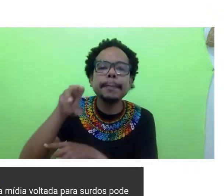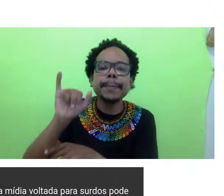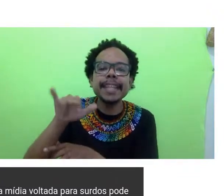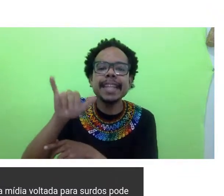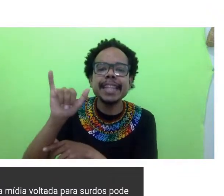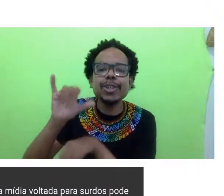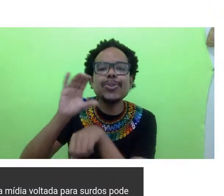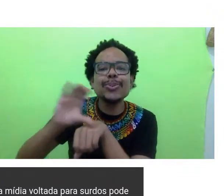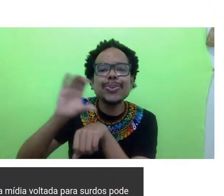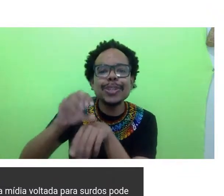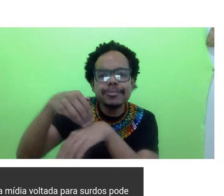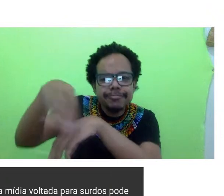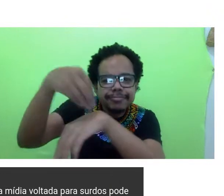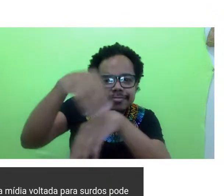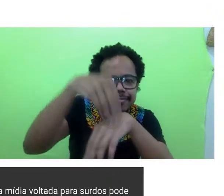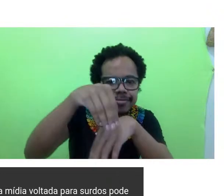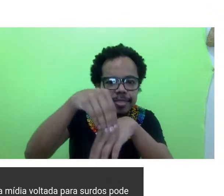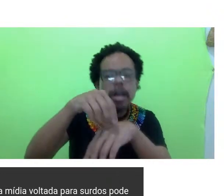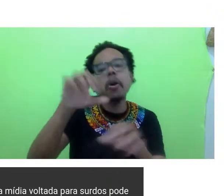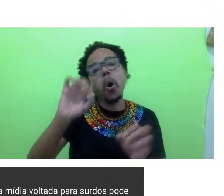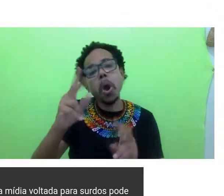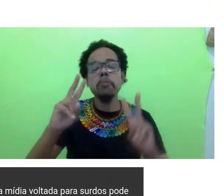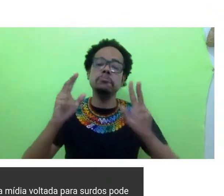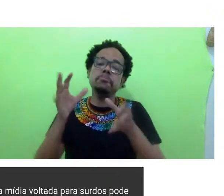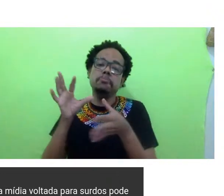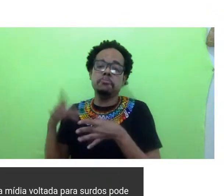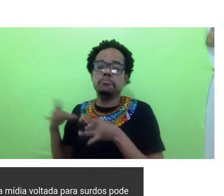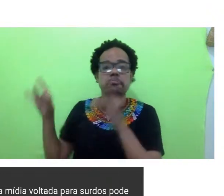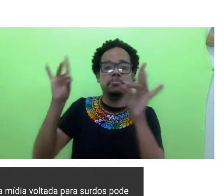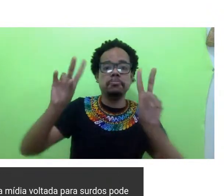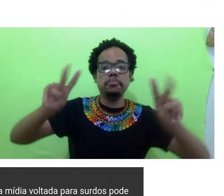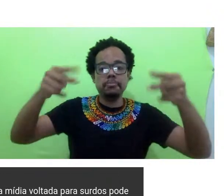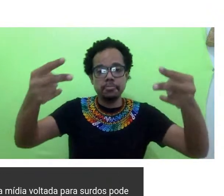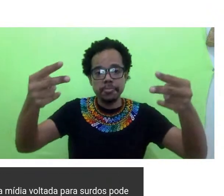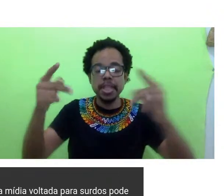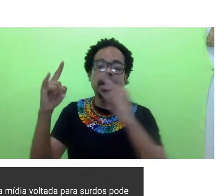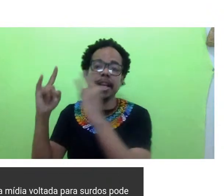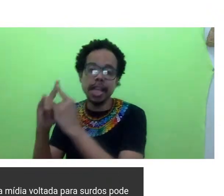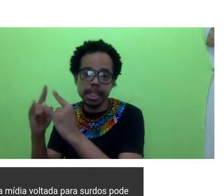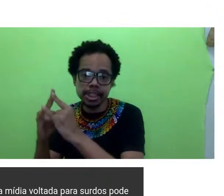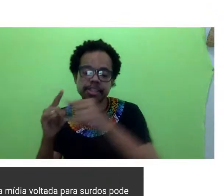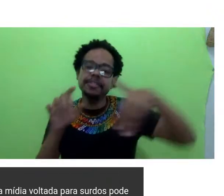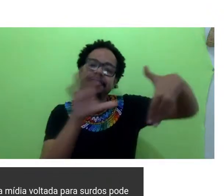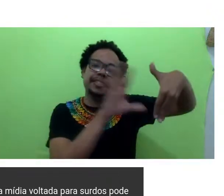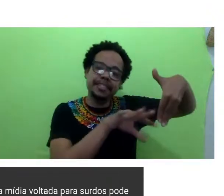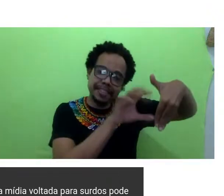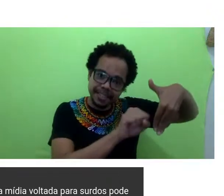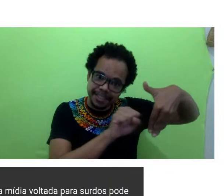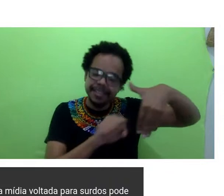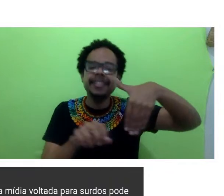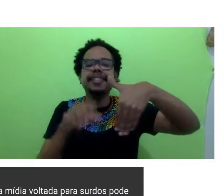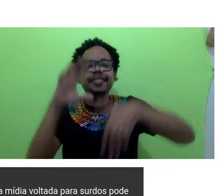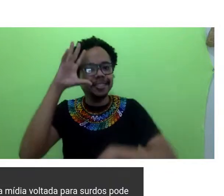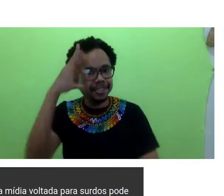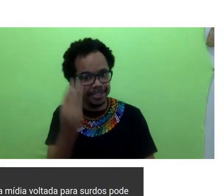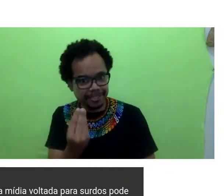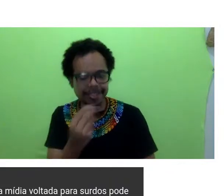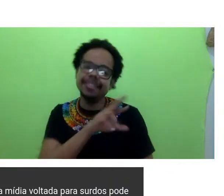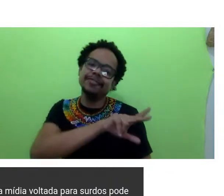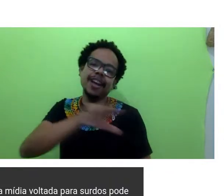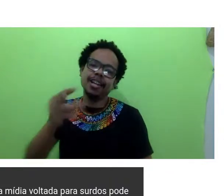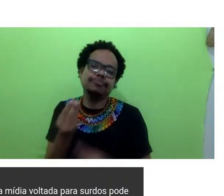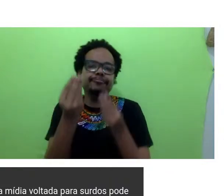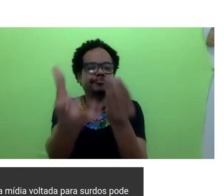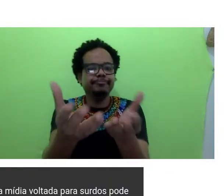esse congresso que a gente participa né ou utilizar o tanto canal do YouTube O Hino